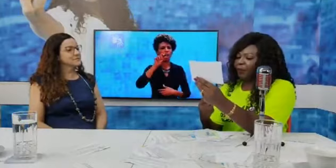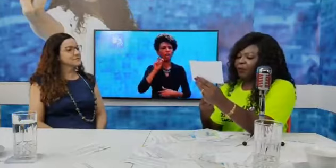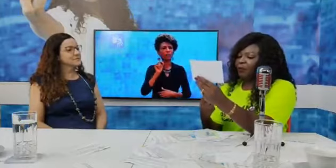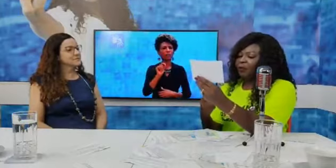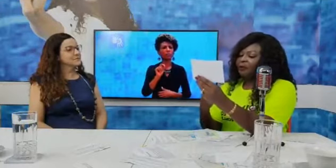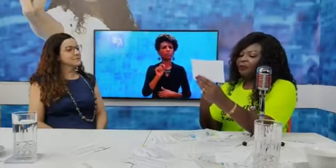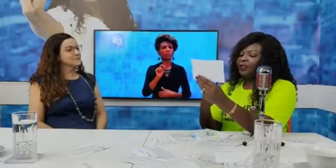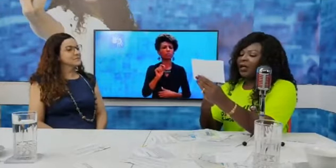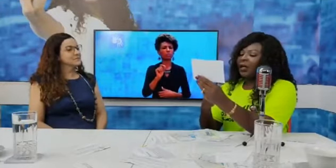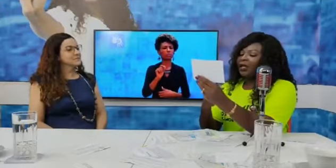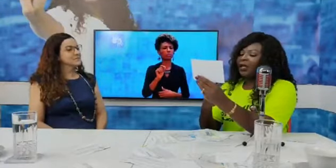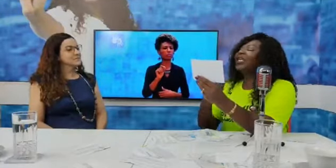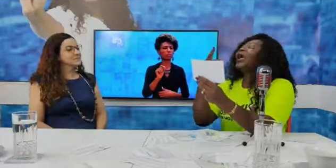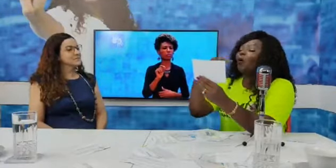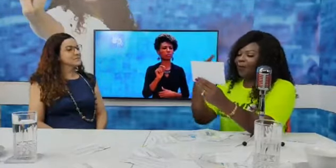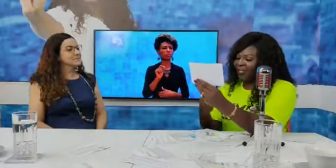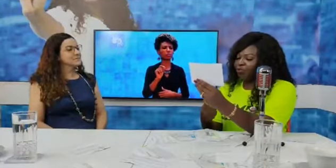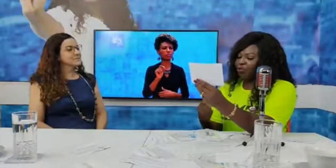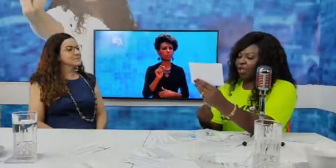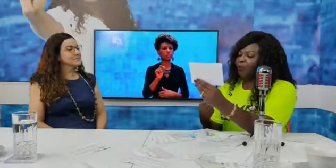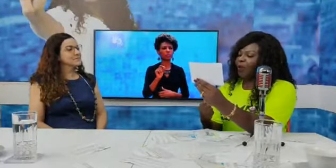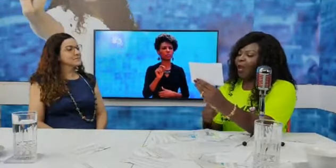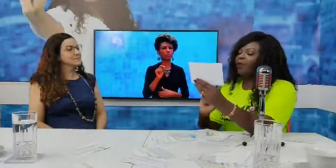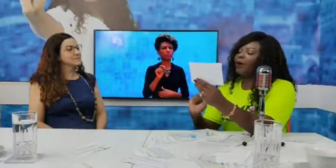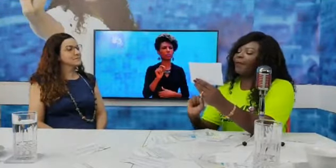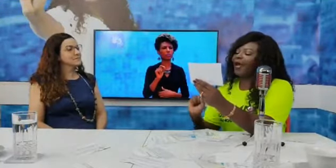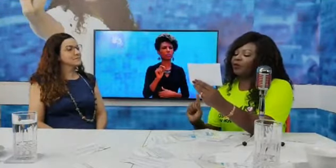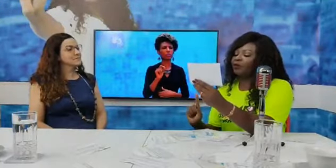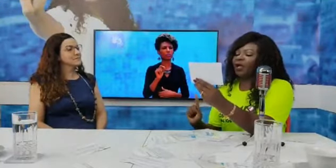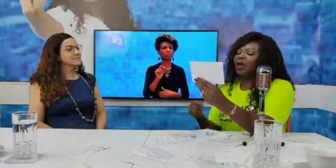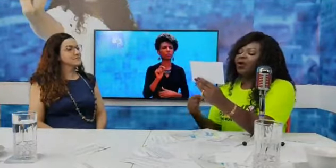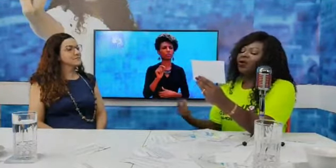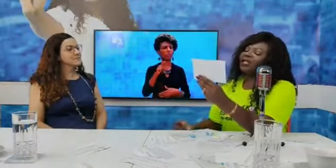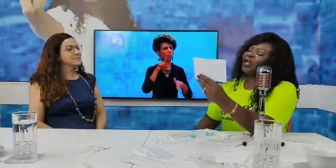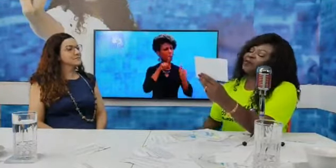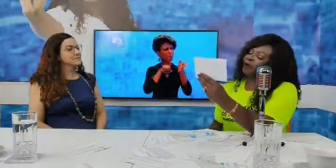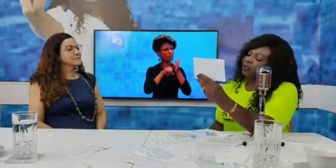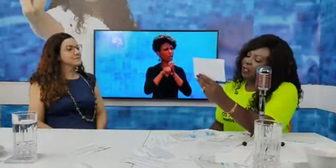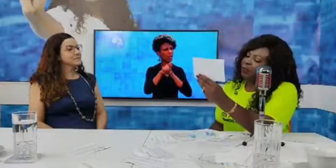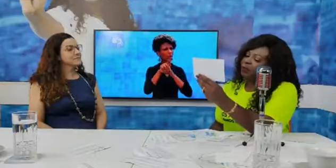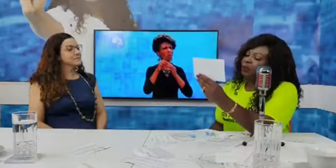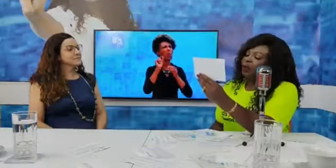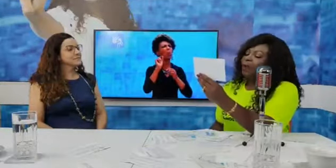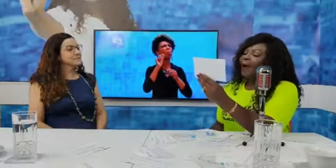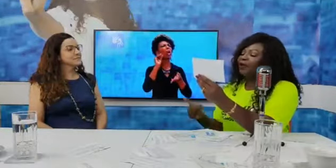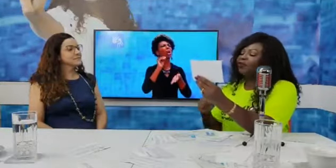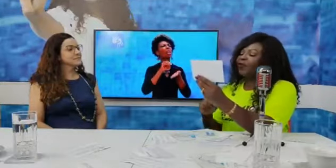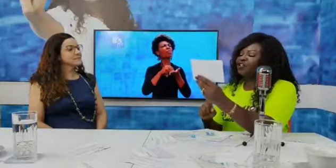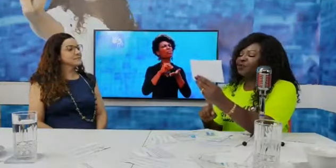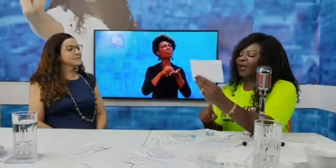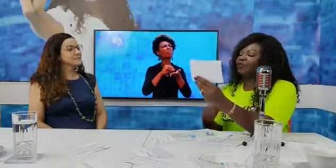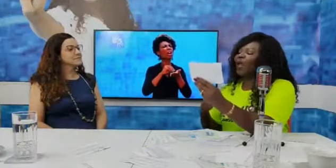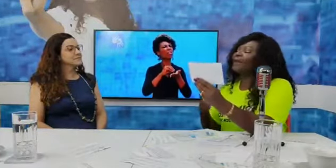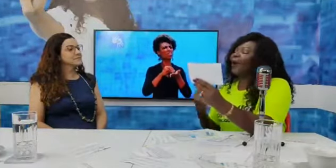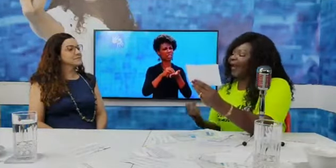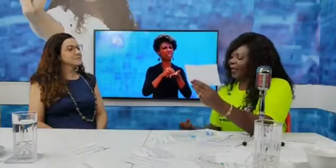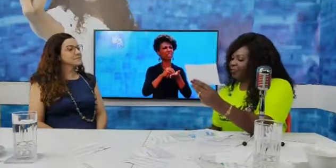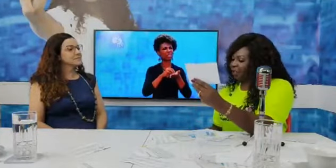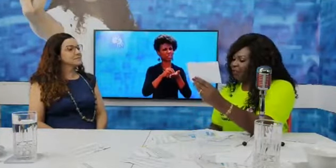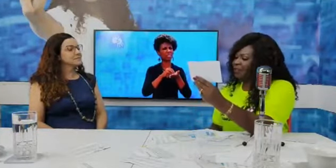tempo, e ao mesmo tempo é uma pergunta. O que está faltando para o investimento